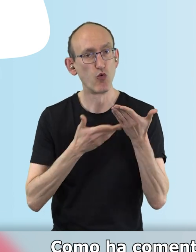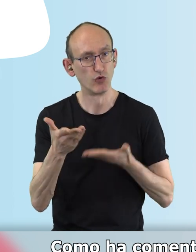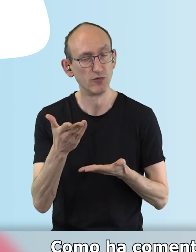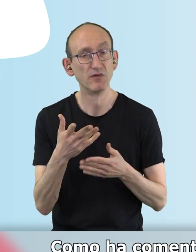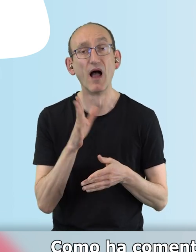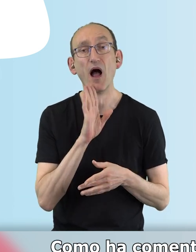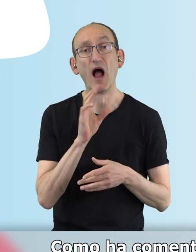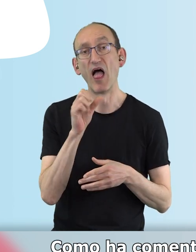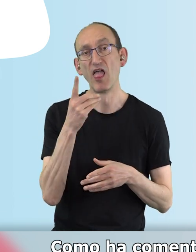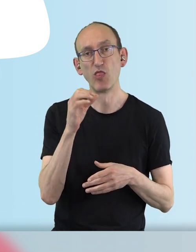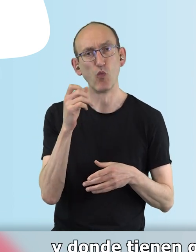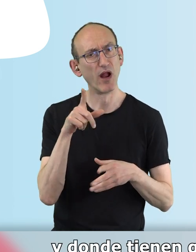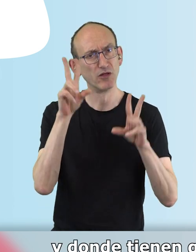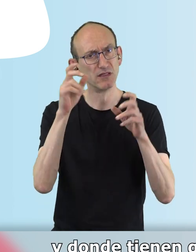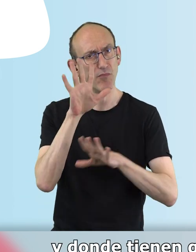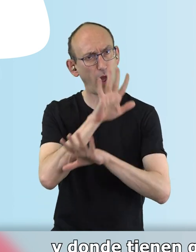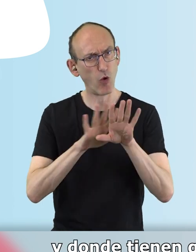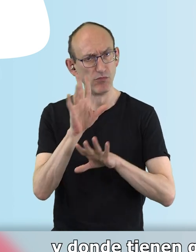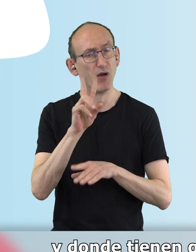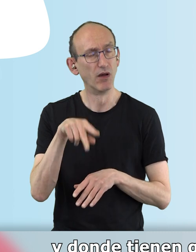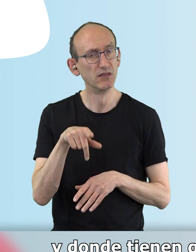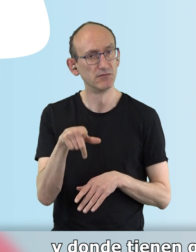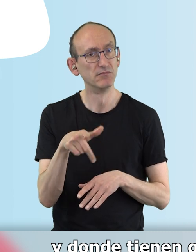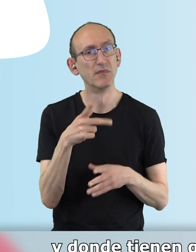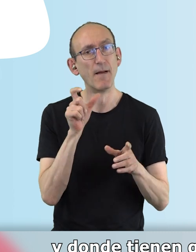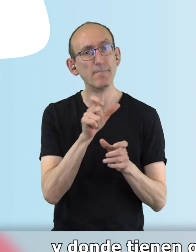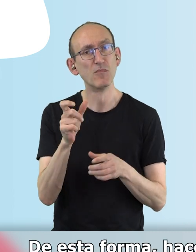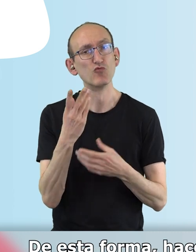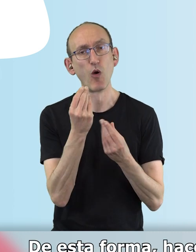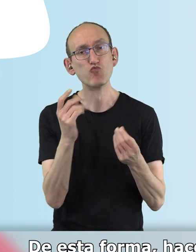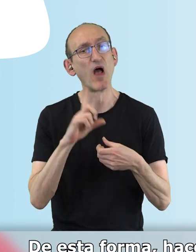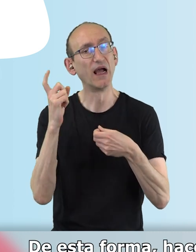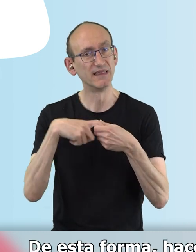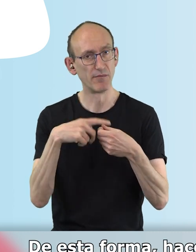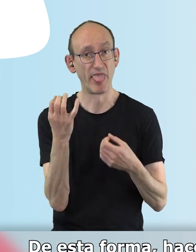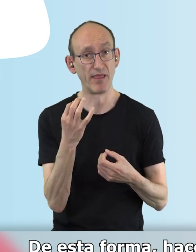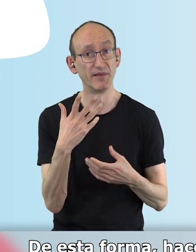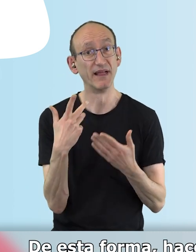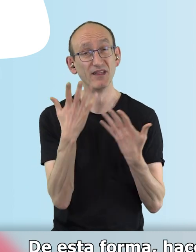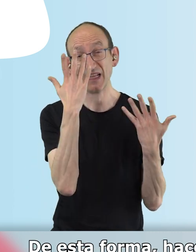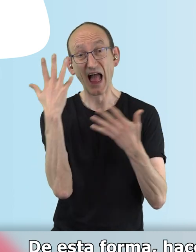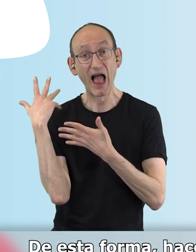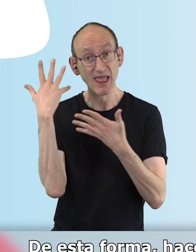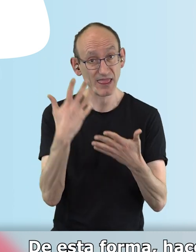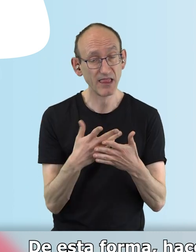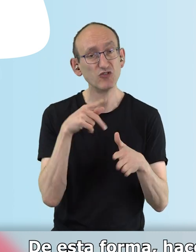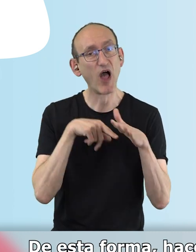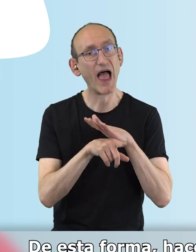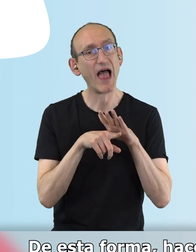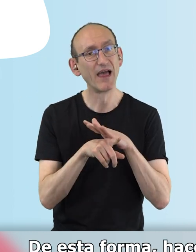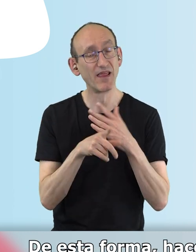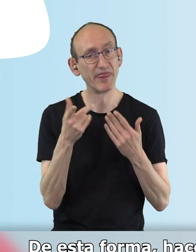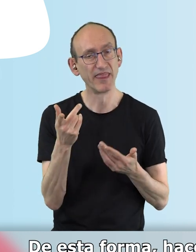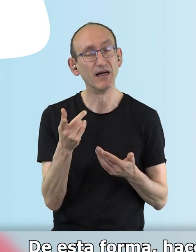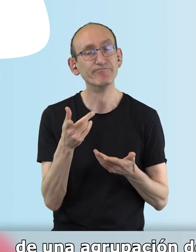comentado Eduardo, esto es un tema complejo y donde tienen que intervenir muchas personas. De esta forma, hace ya una década que la